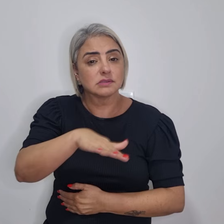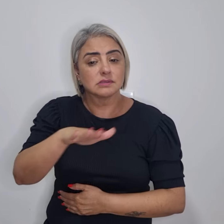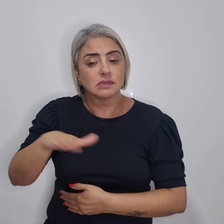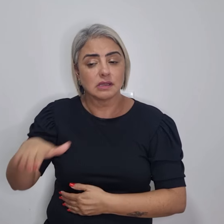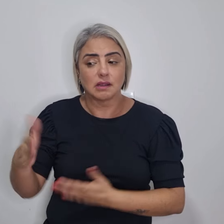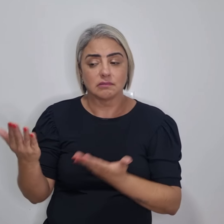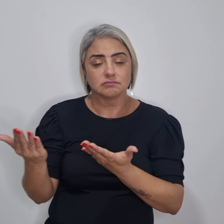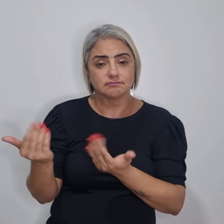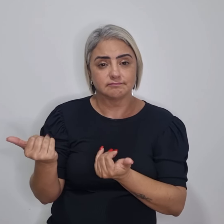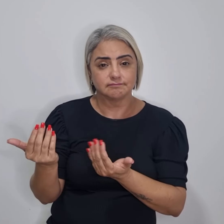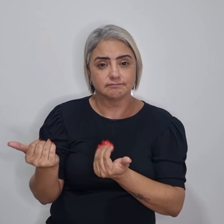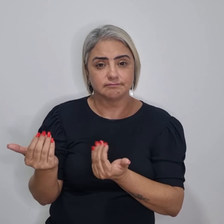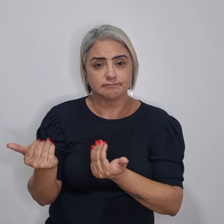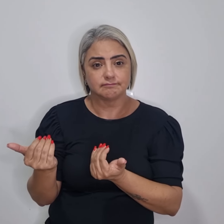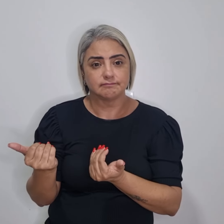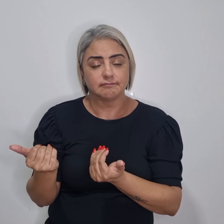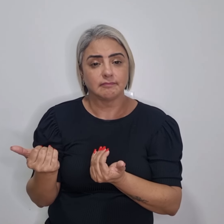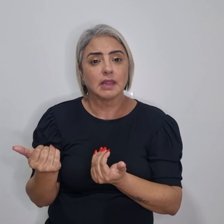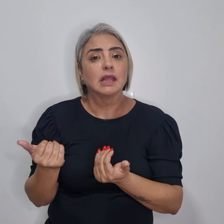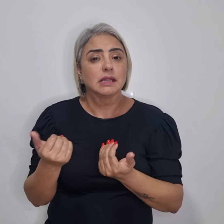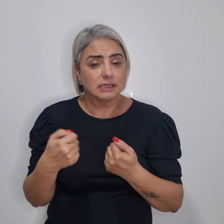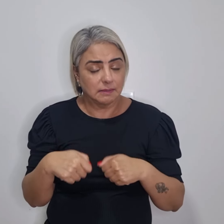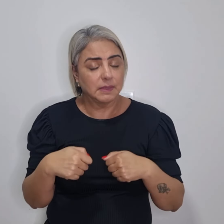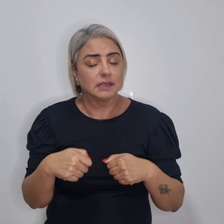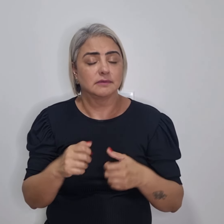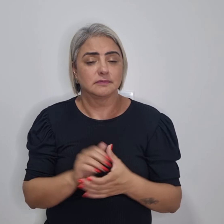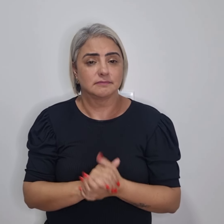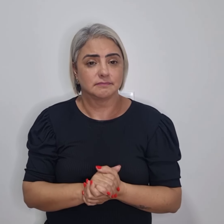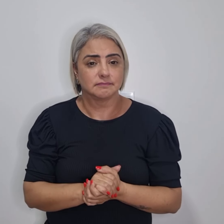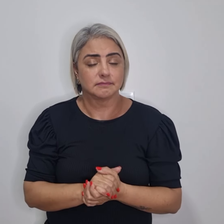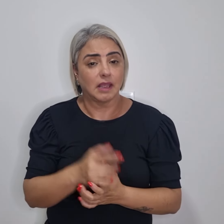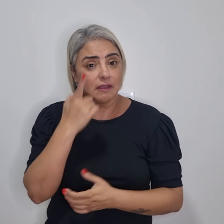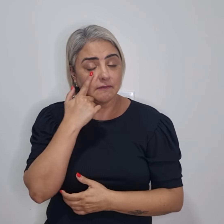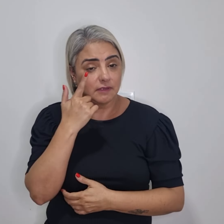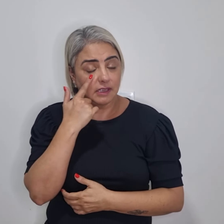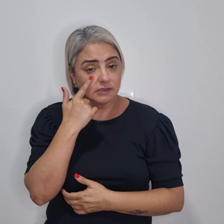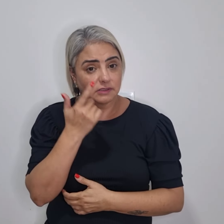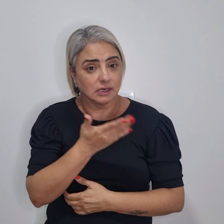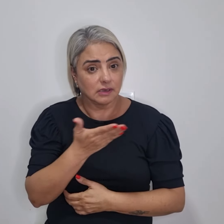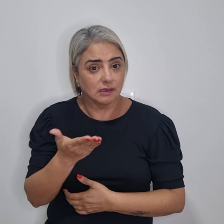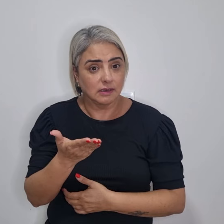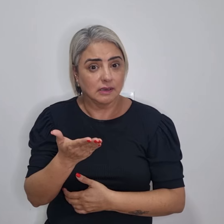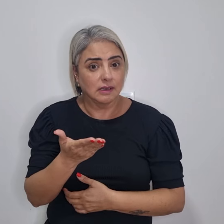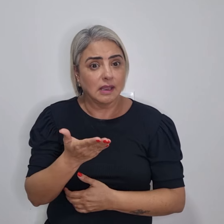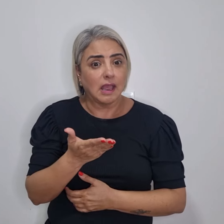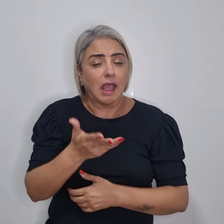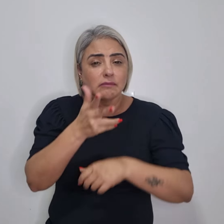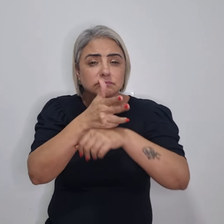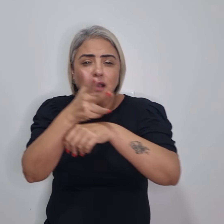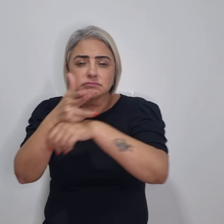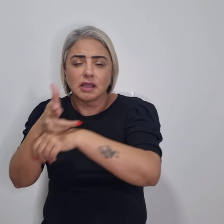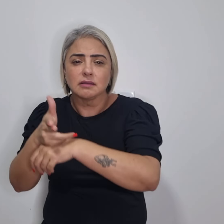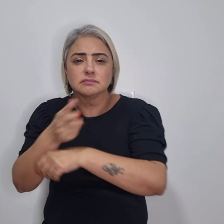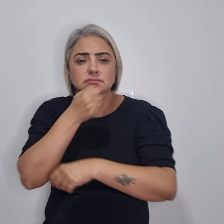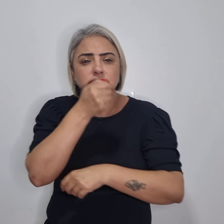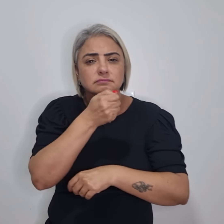adolescentes depende disso. Veja aqui a série de reportagens sobre a